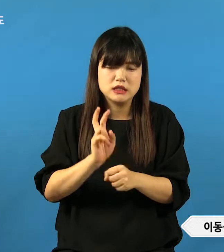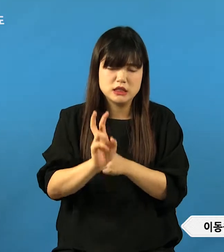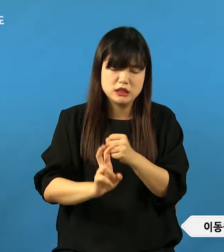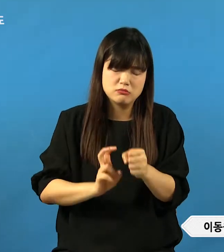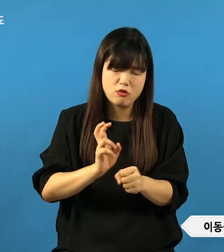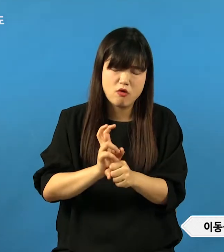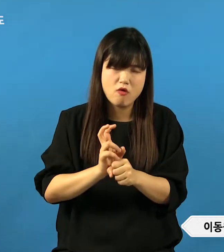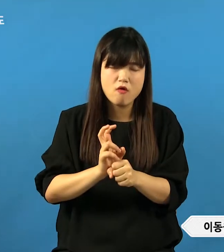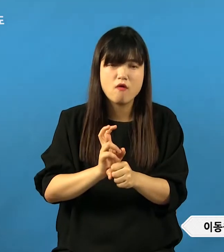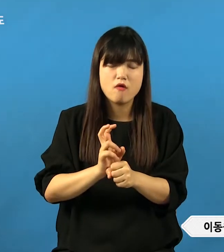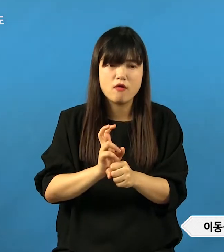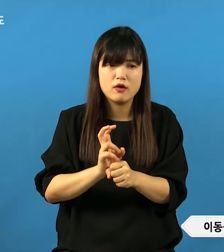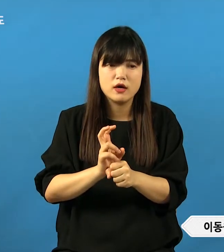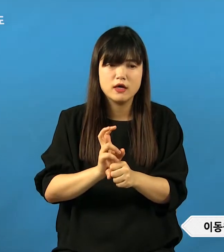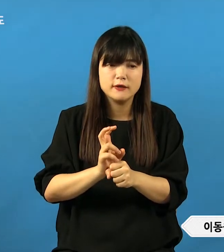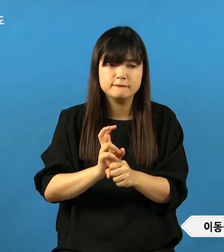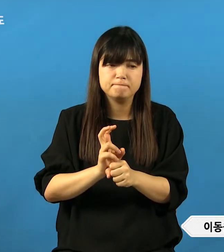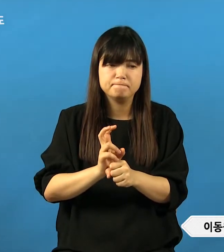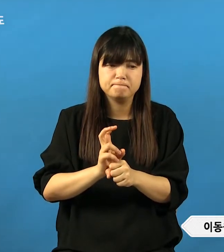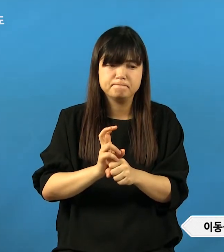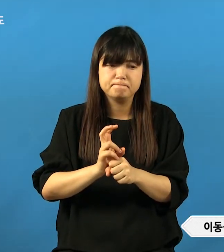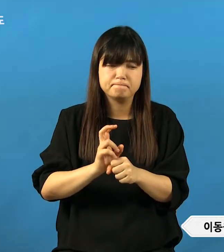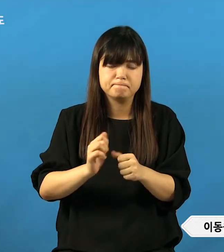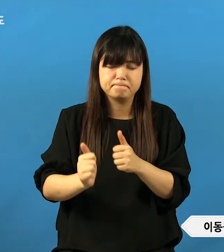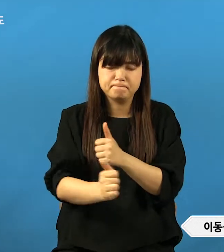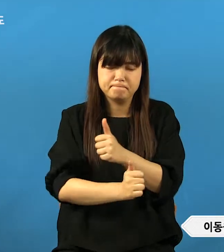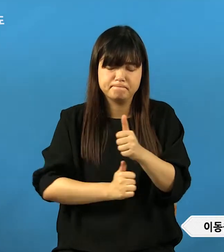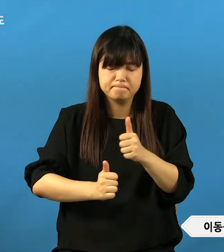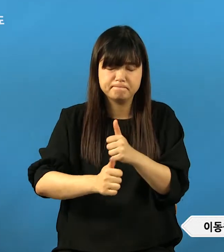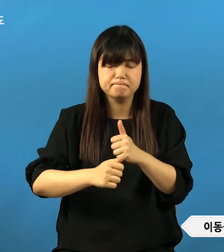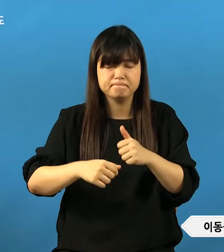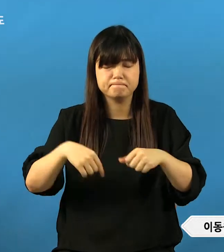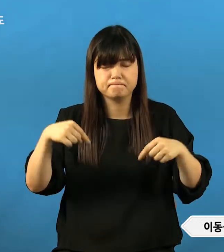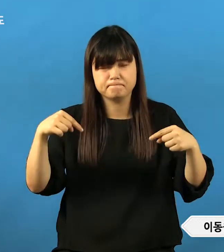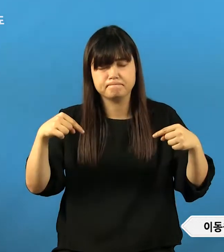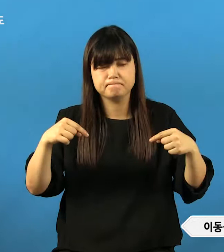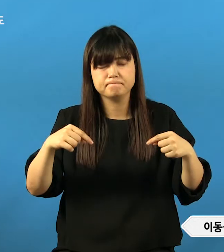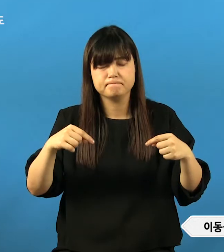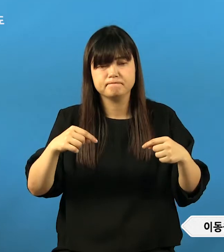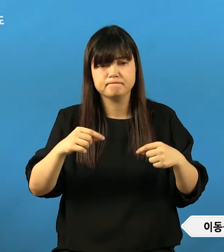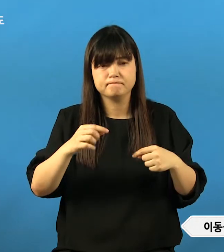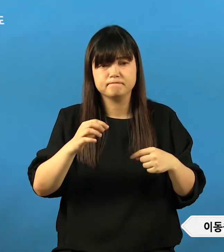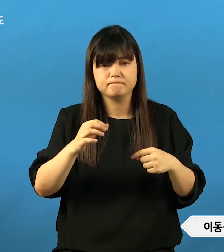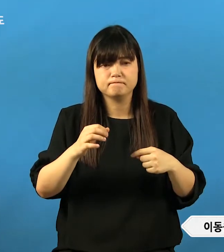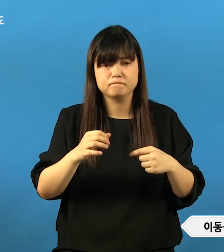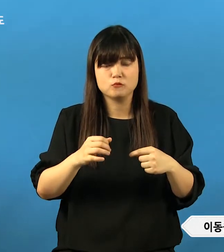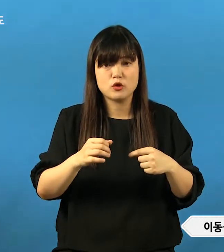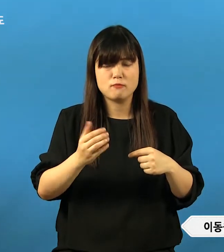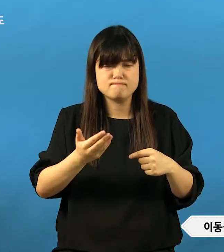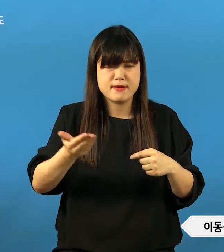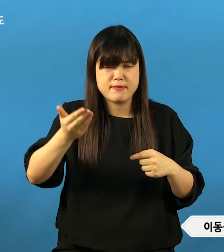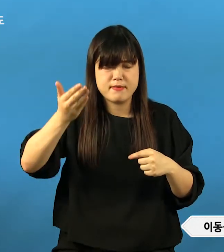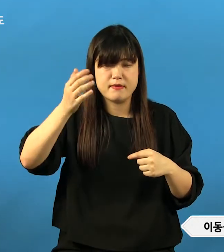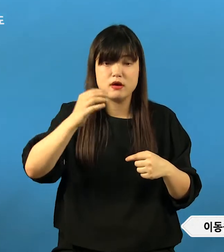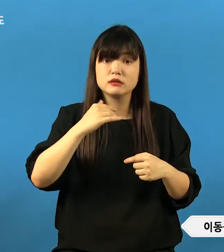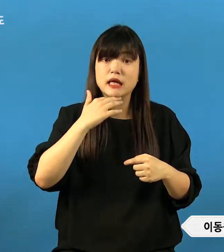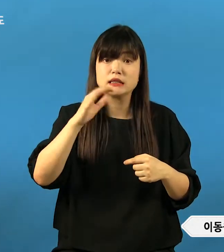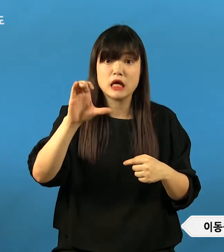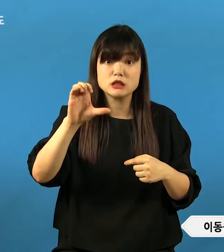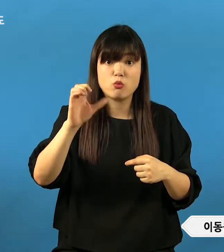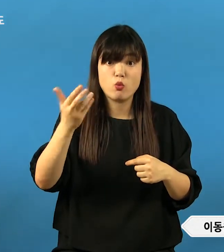20년간 공화당에서 10선 의원을 역임하고 45세 하원 의장이 됐단 말이죠. 빨리 출세한 거죠.